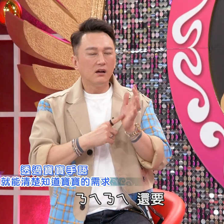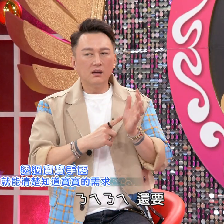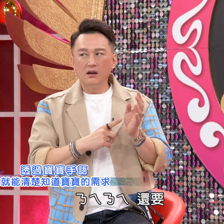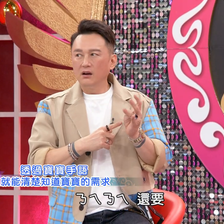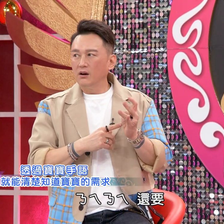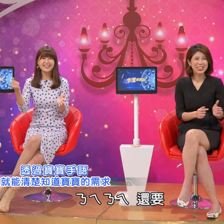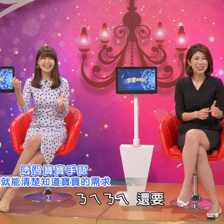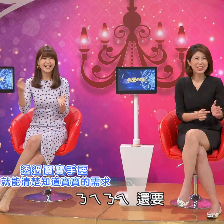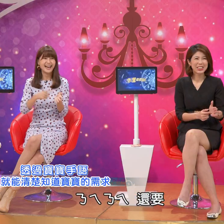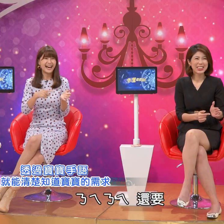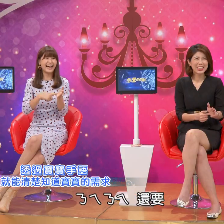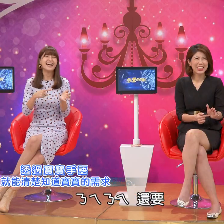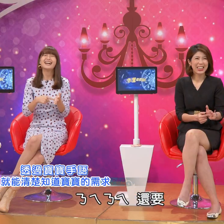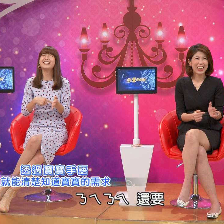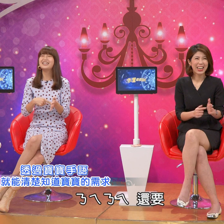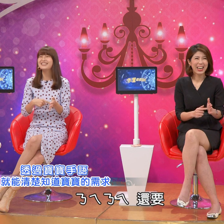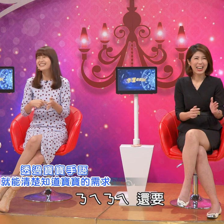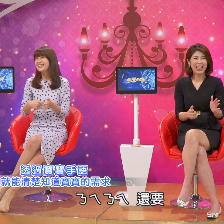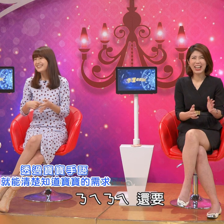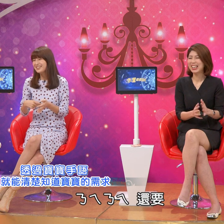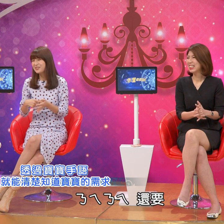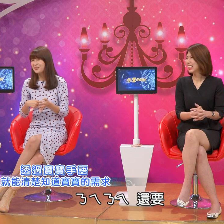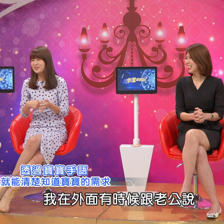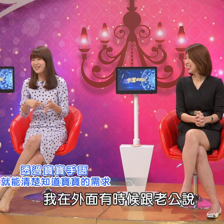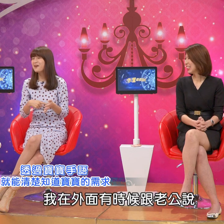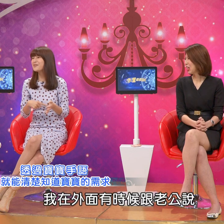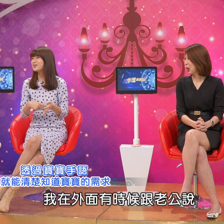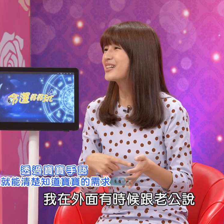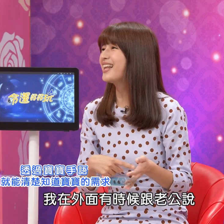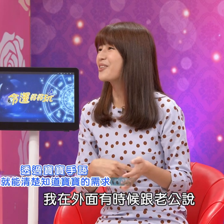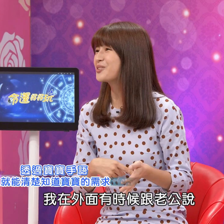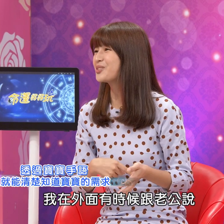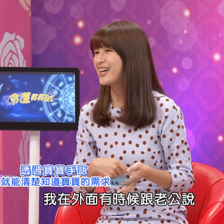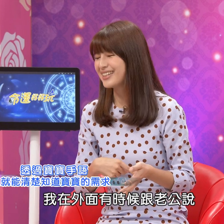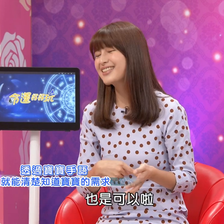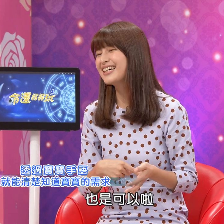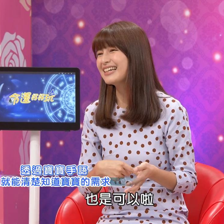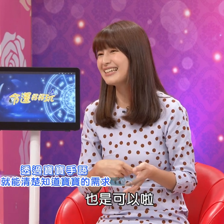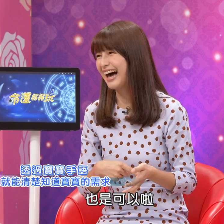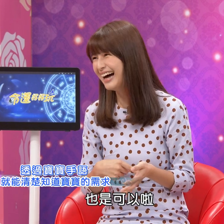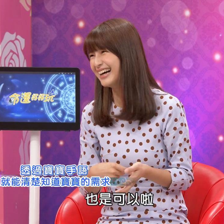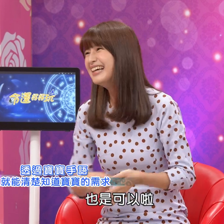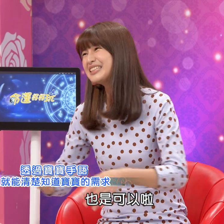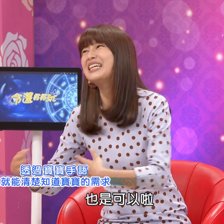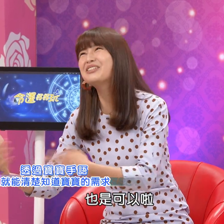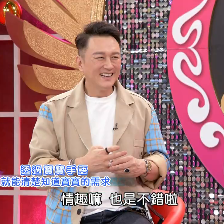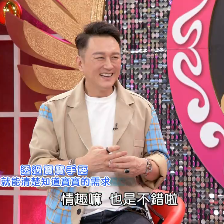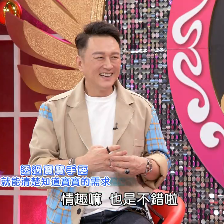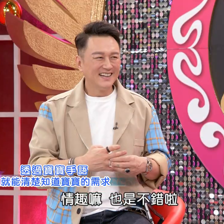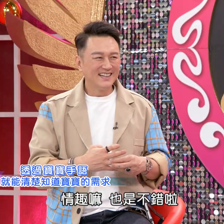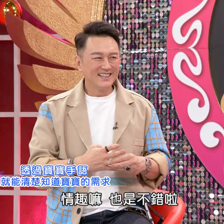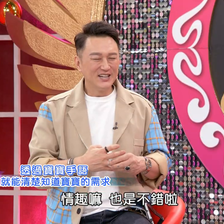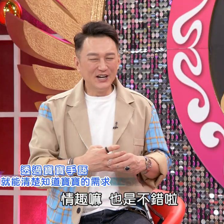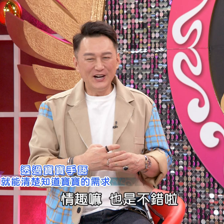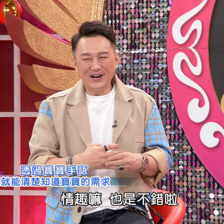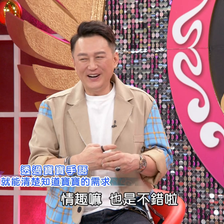奶奶還我在外面有時候跟老公說也是可以啦情趣也是不錯啦